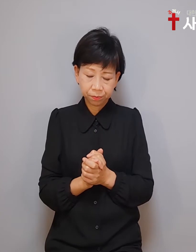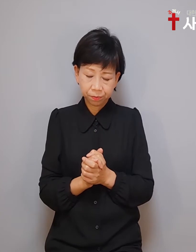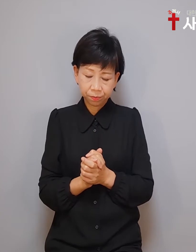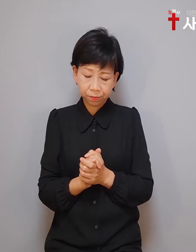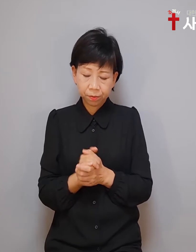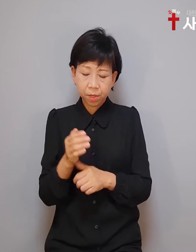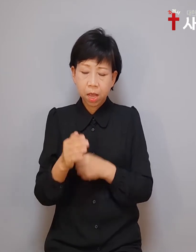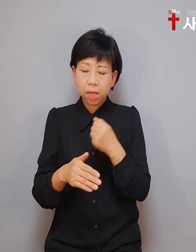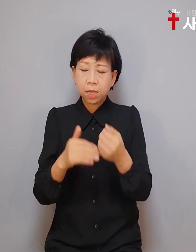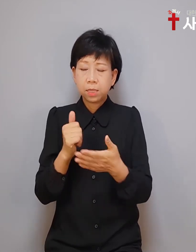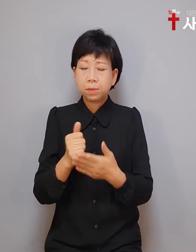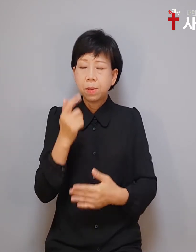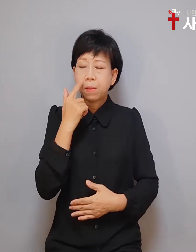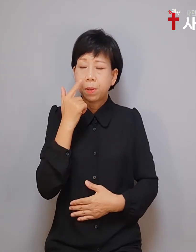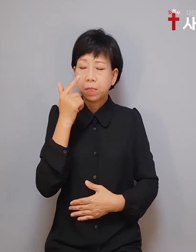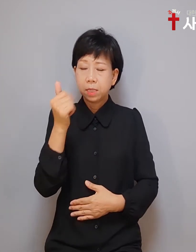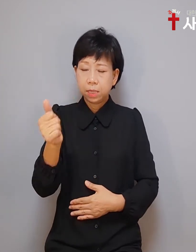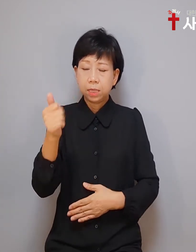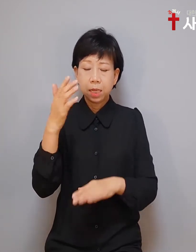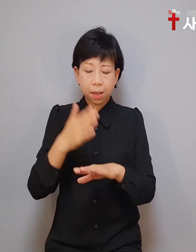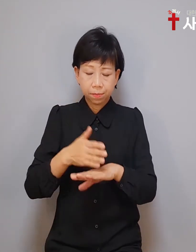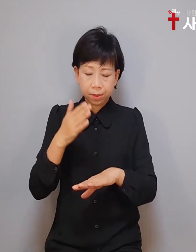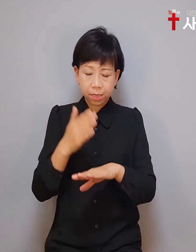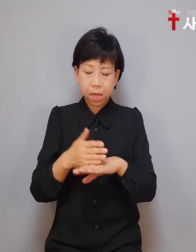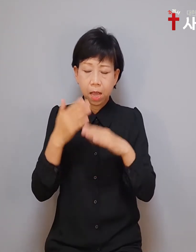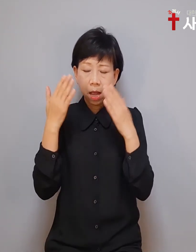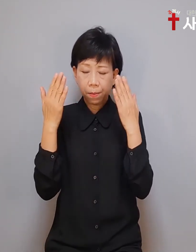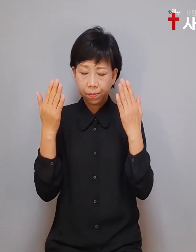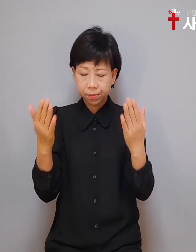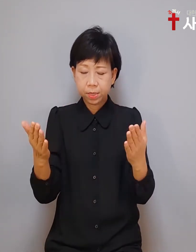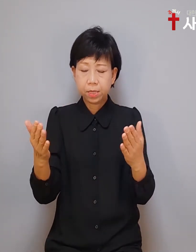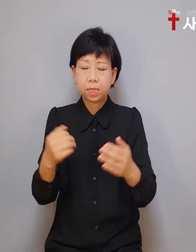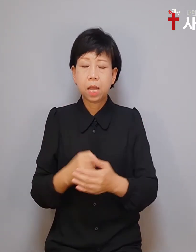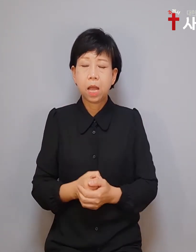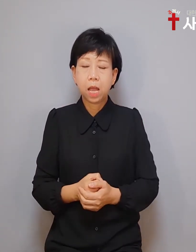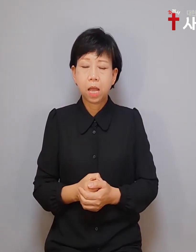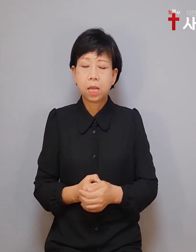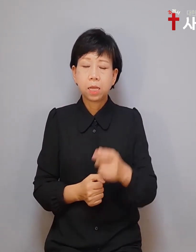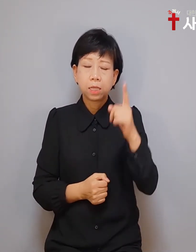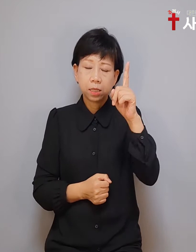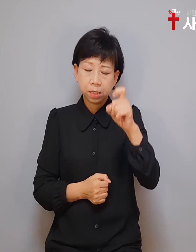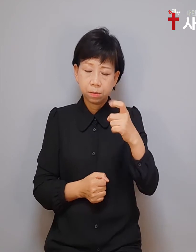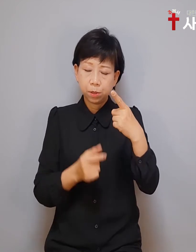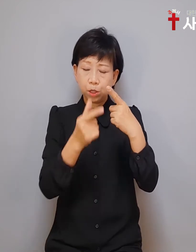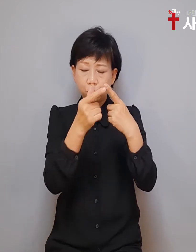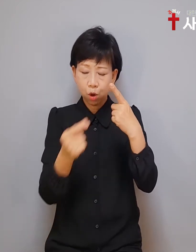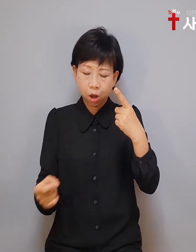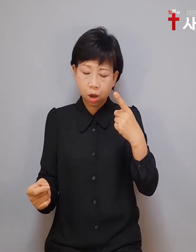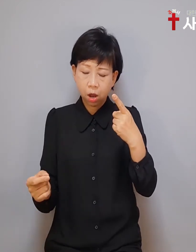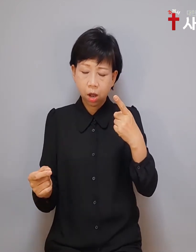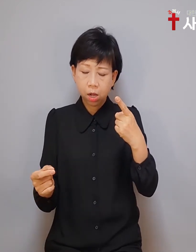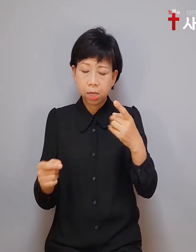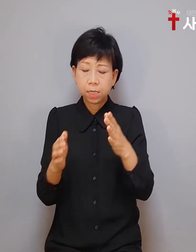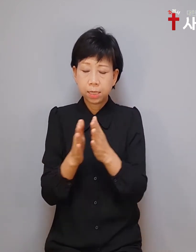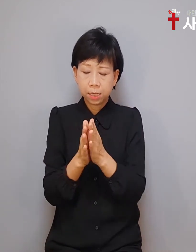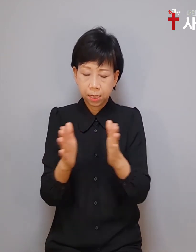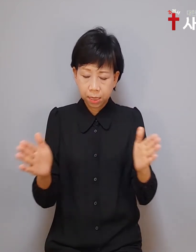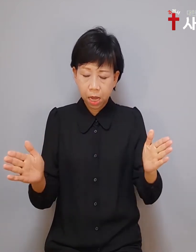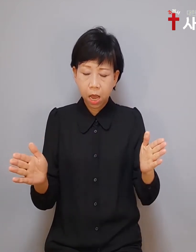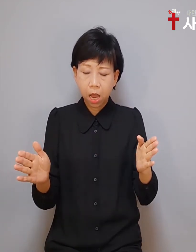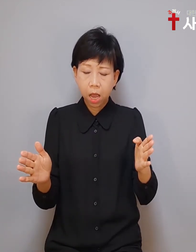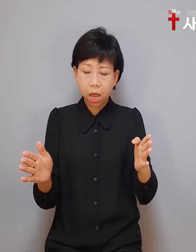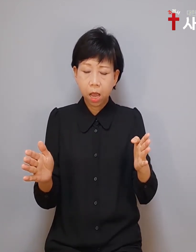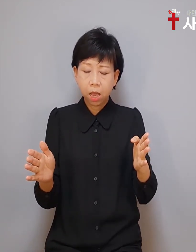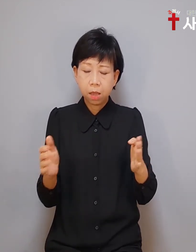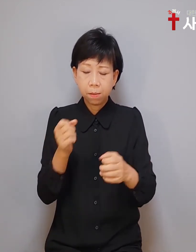하나님 아버지 감사합니다. 11월이 시작되고 한 주를 보내며 또 다른 한 주를 시작할 수 있도록